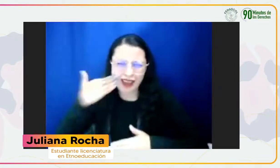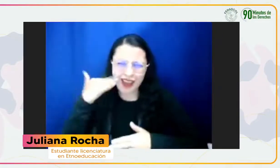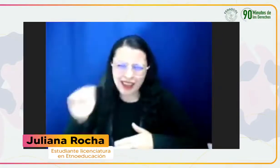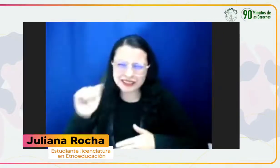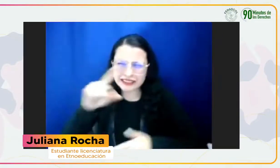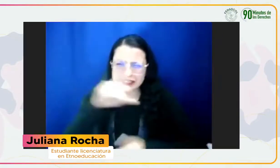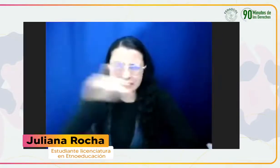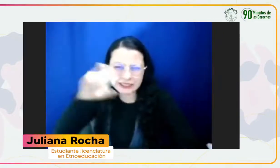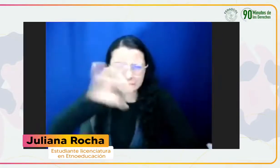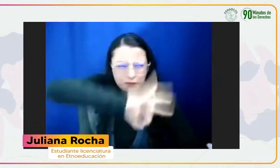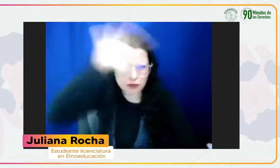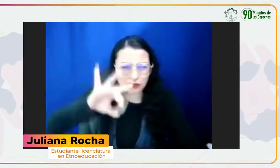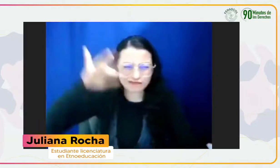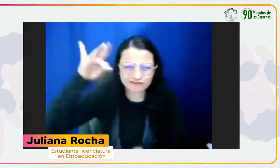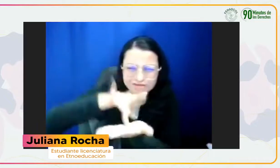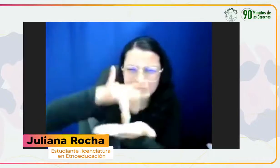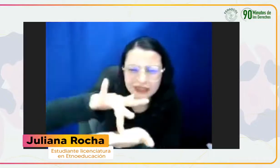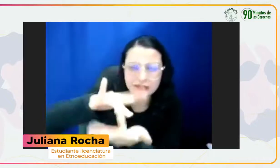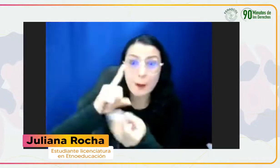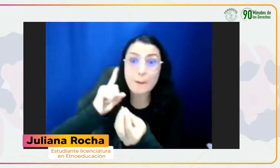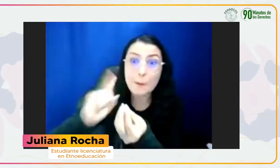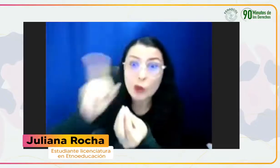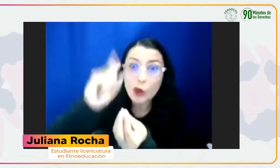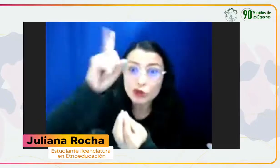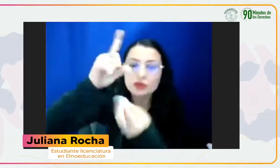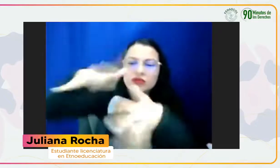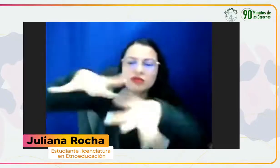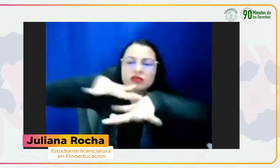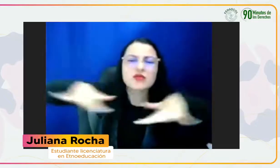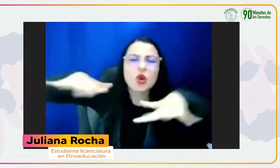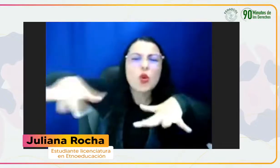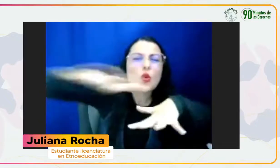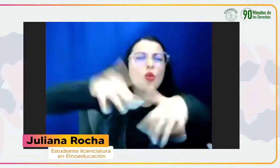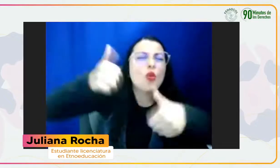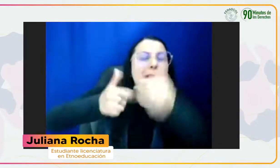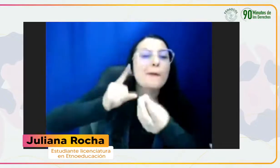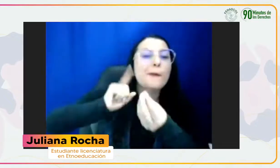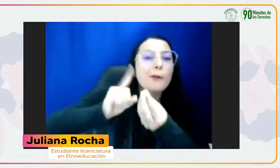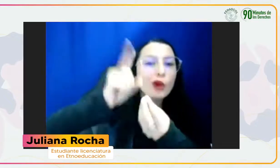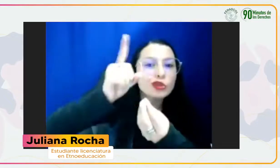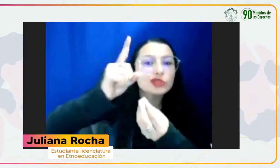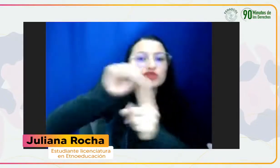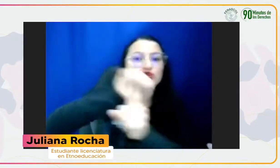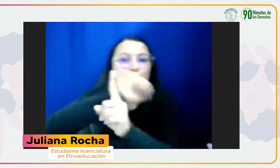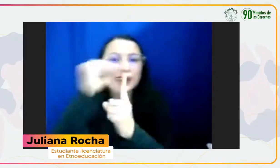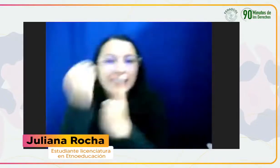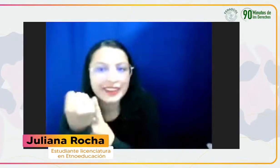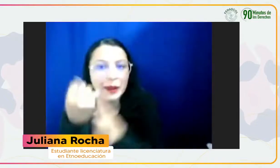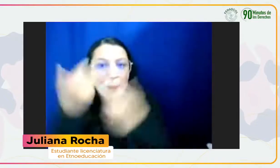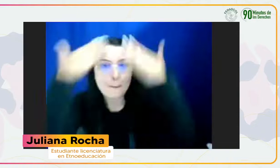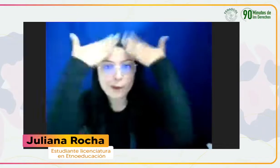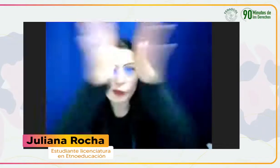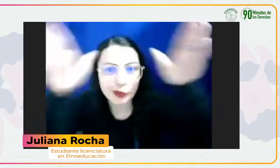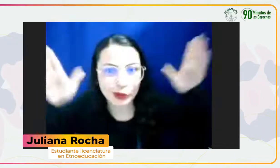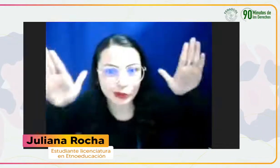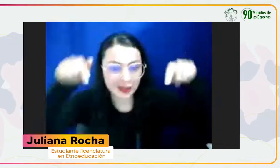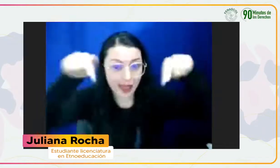que están haciendo esta incidencia, esta participación en relación a las mujeres, en participación